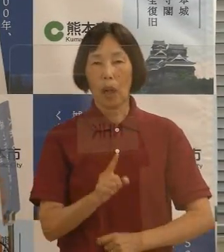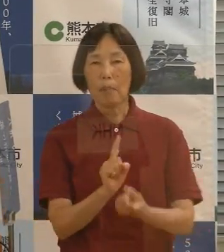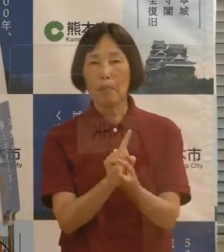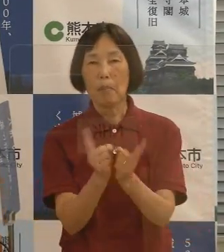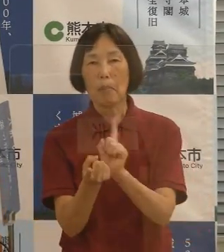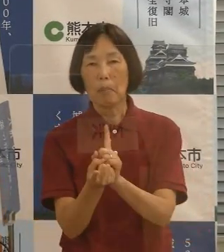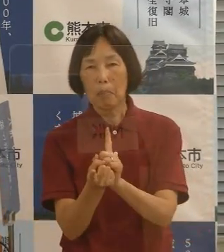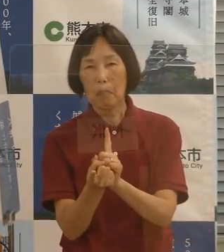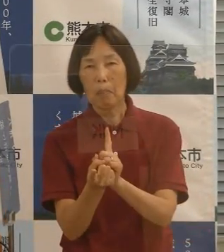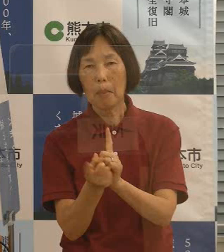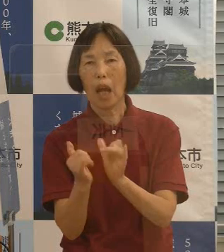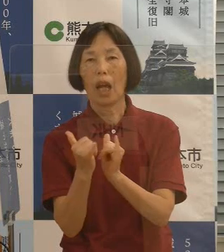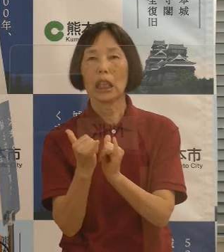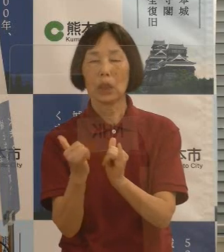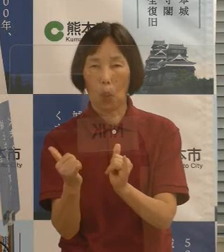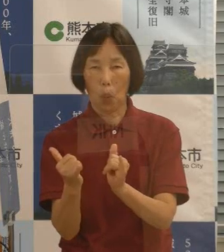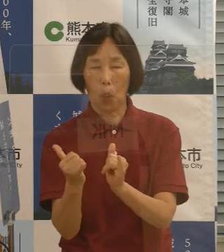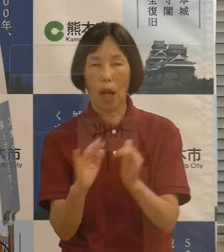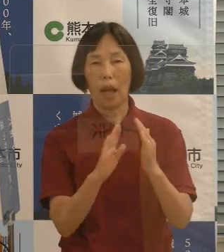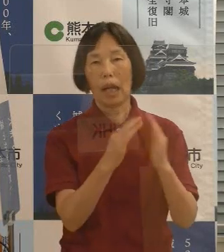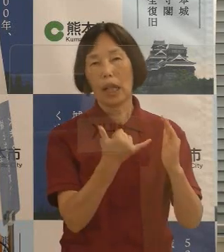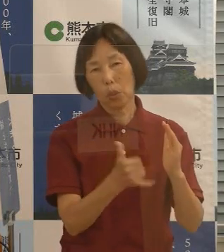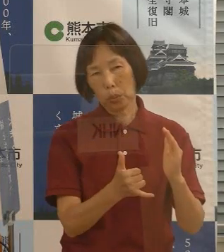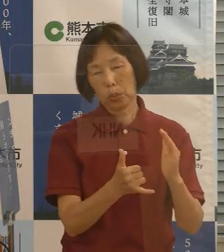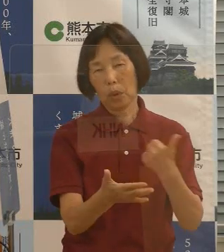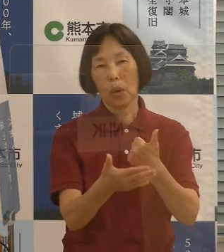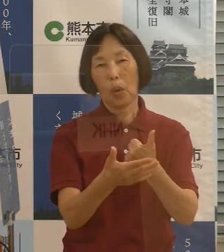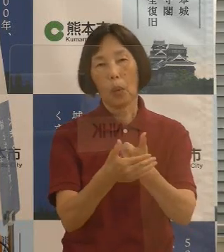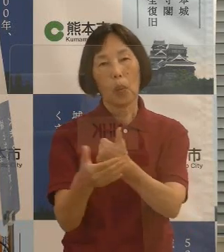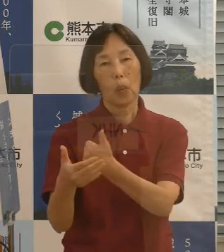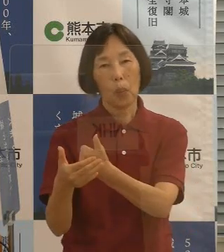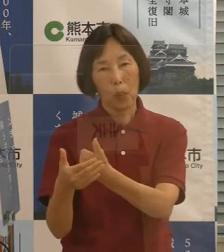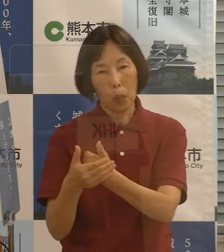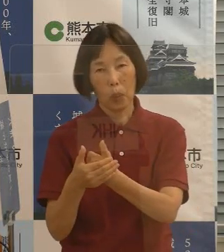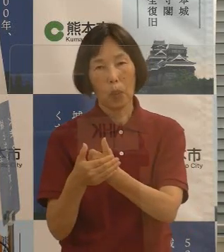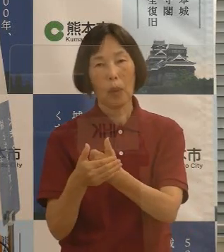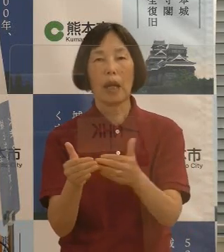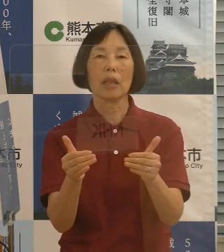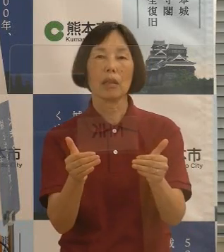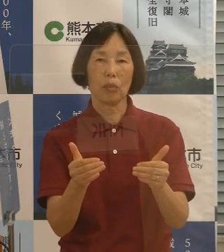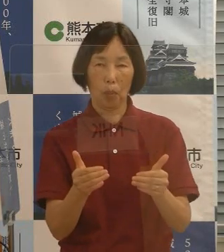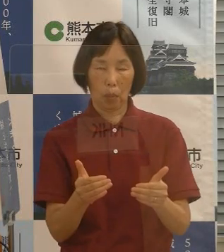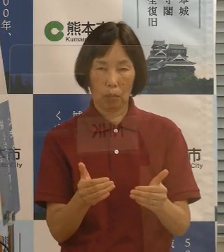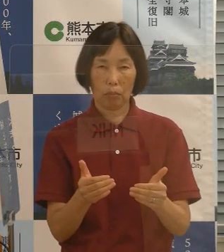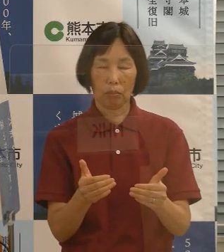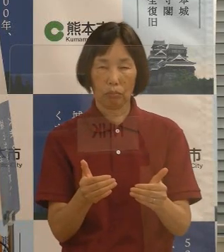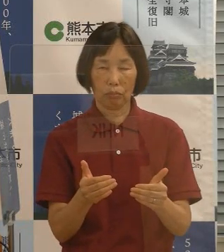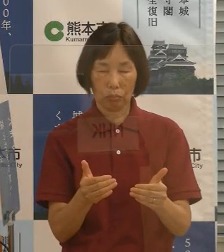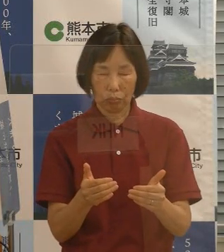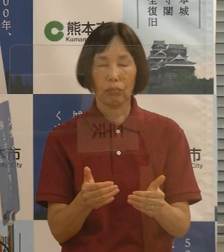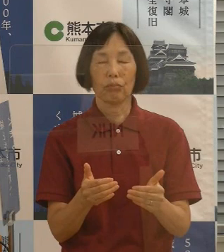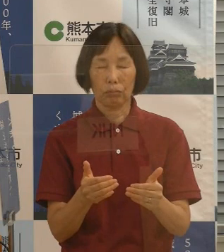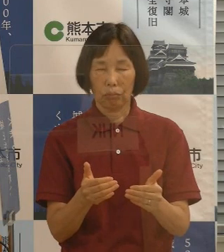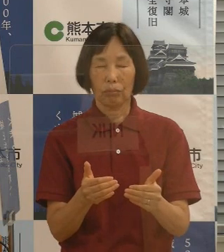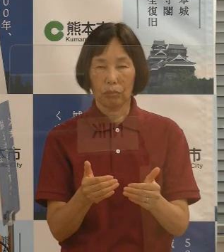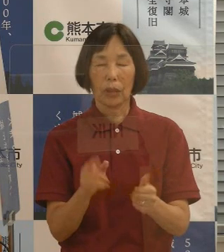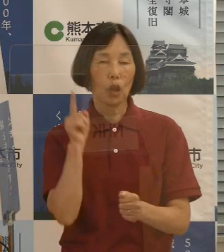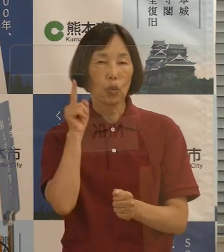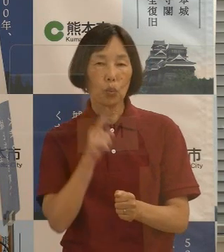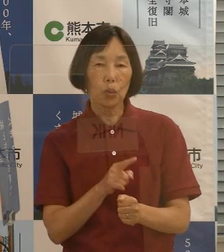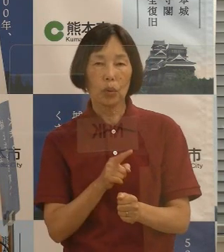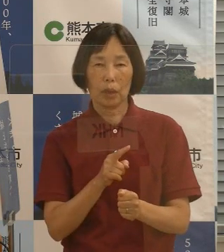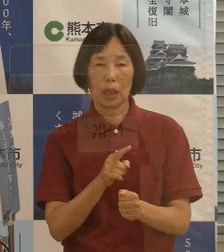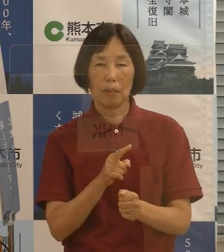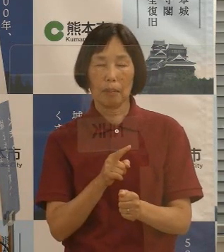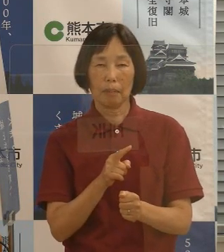触の方であるとかですね、ご家族であるとかの協力がなければやはり、スムーズにですね、そういった感染